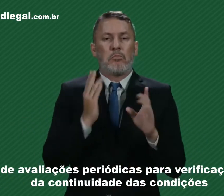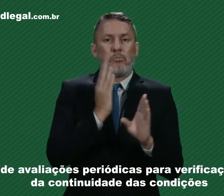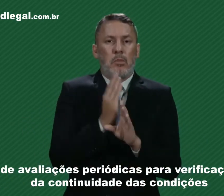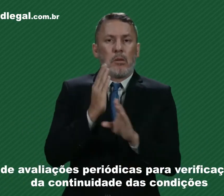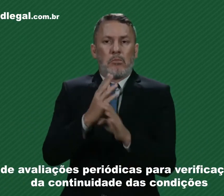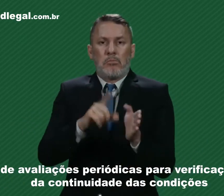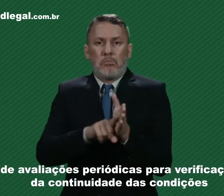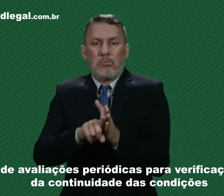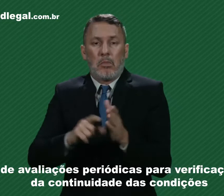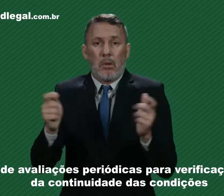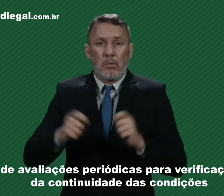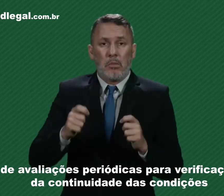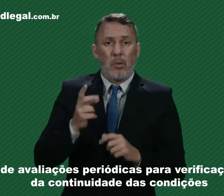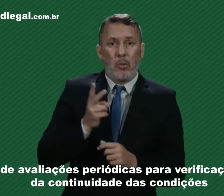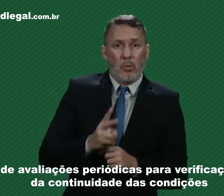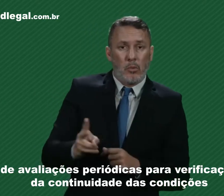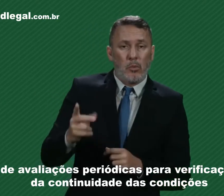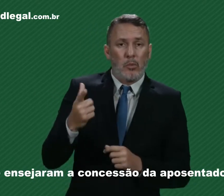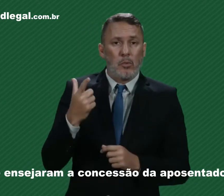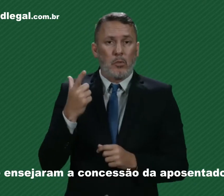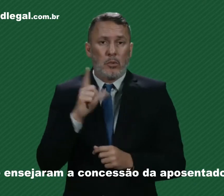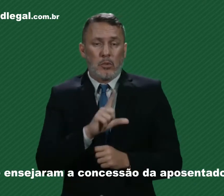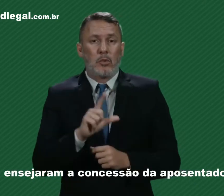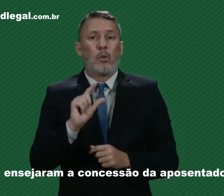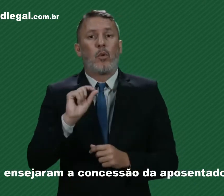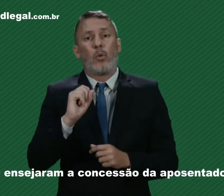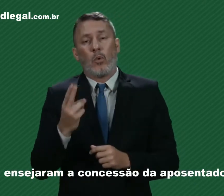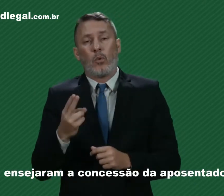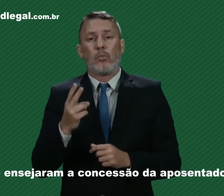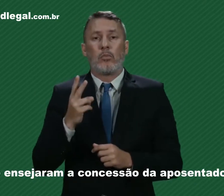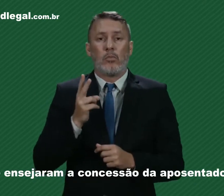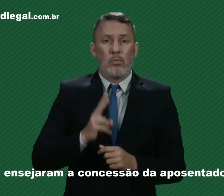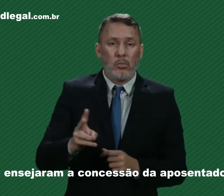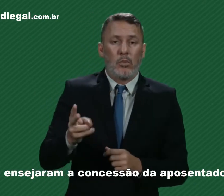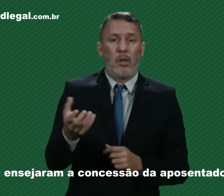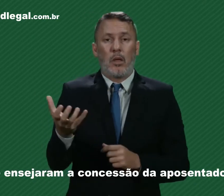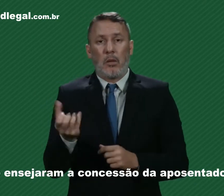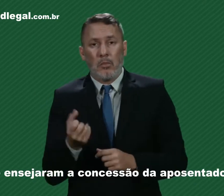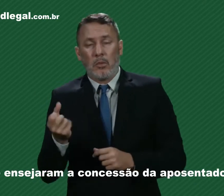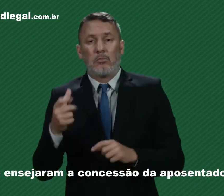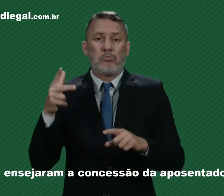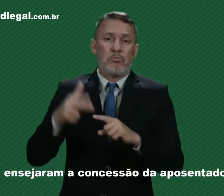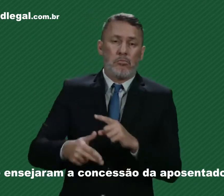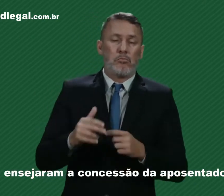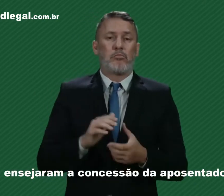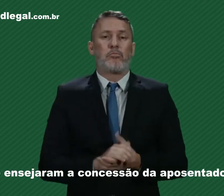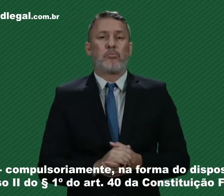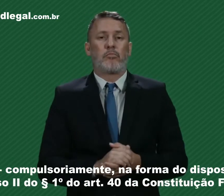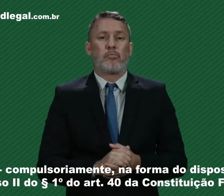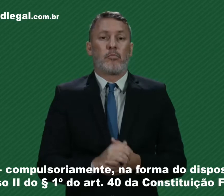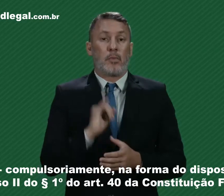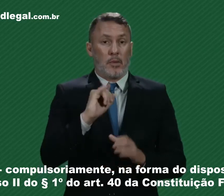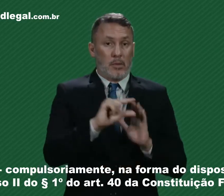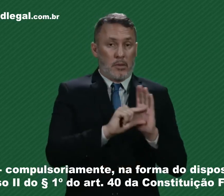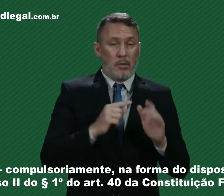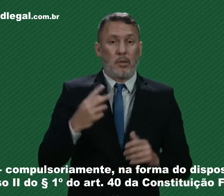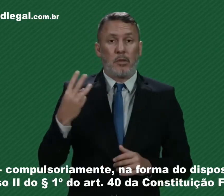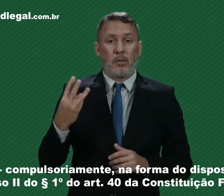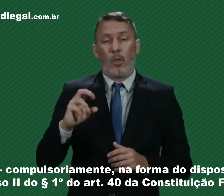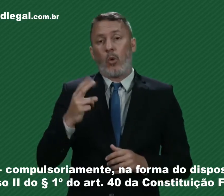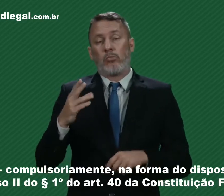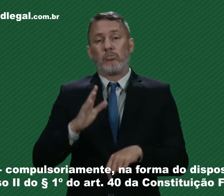para verificação da continuidade das condições que ensejaram a concessão da aposentadoria, ou, inciso